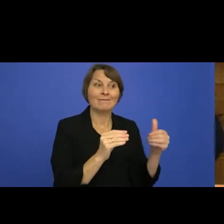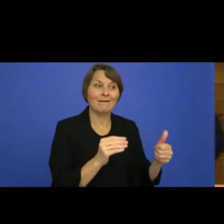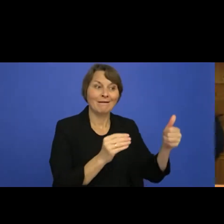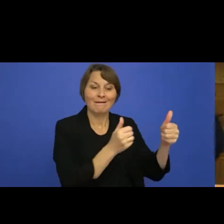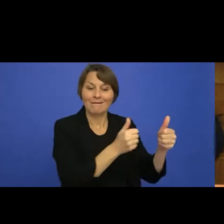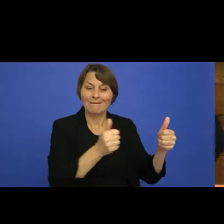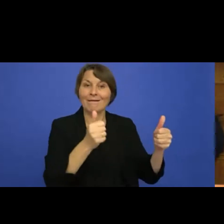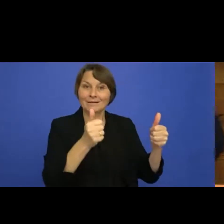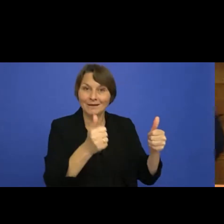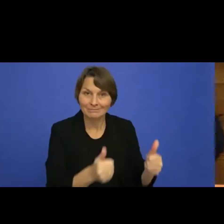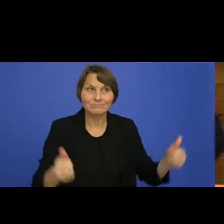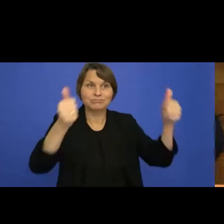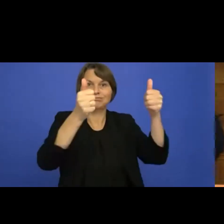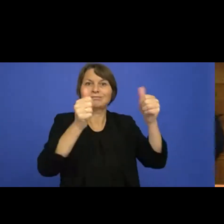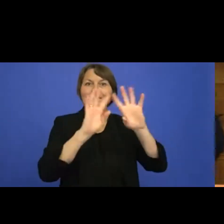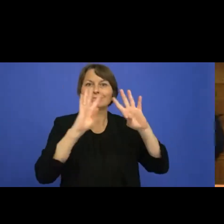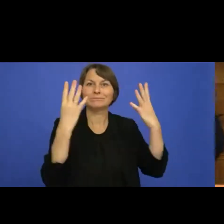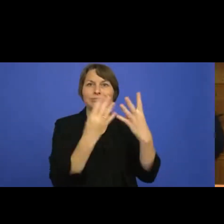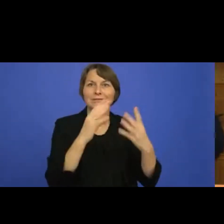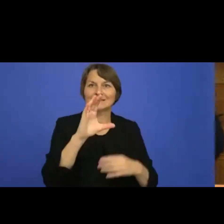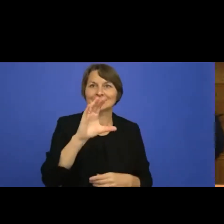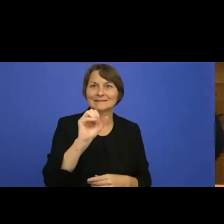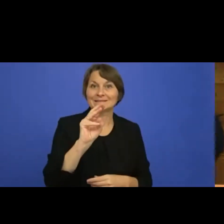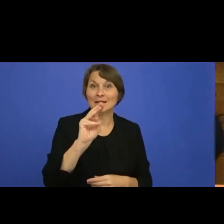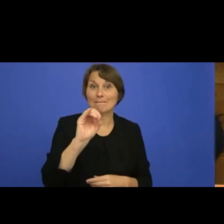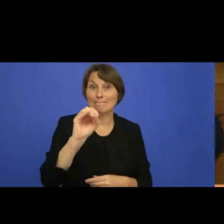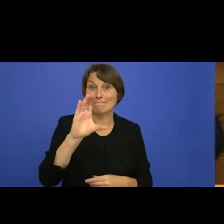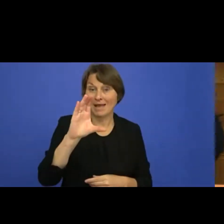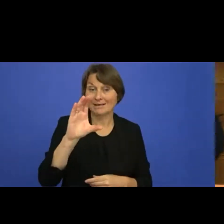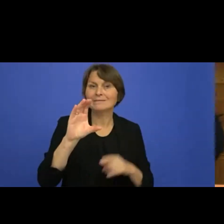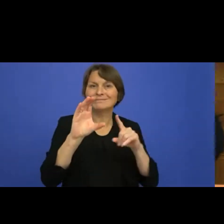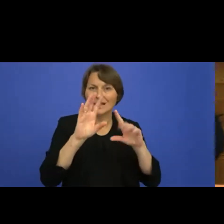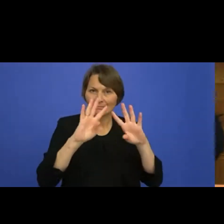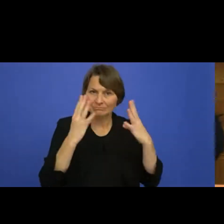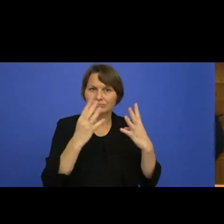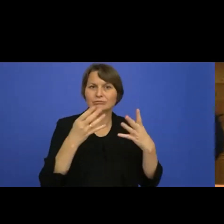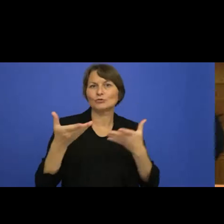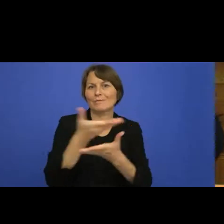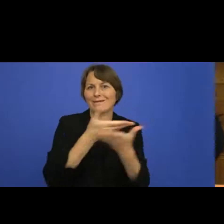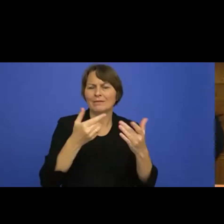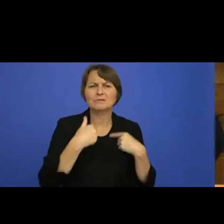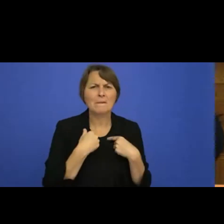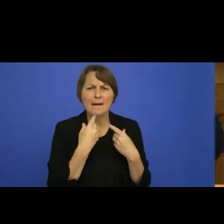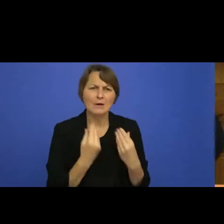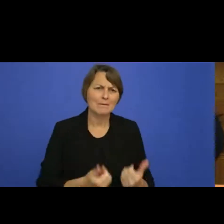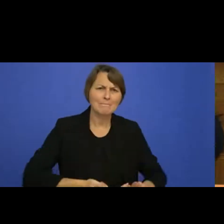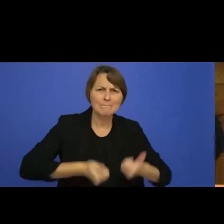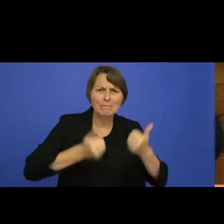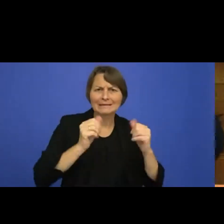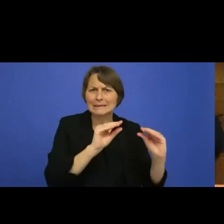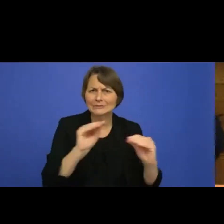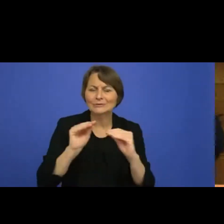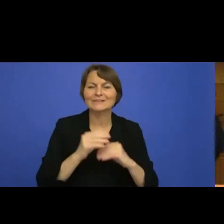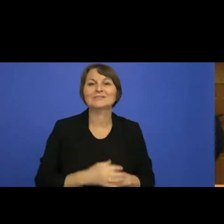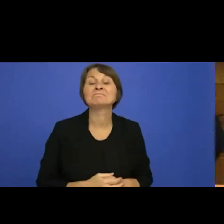siégeons ensemble au CIMEL, le Conseil des ministres de l'éducation, pour définir les priorités, y compris la petite